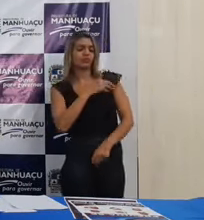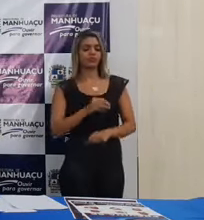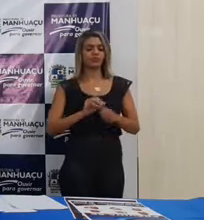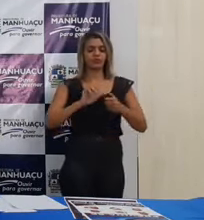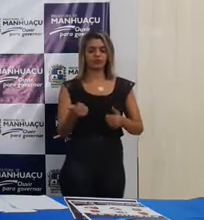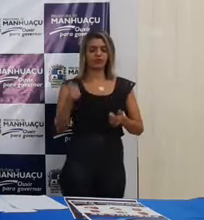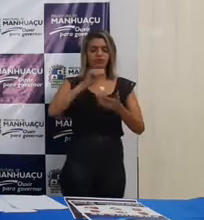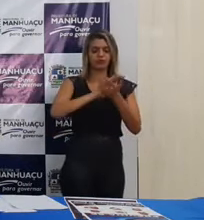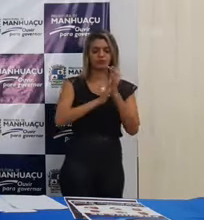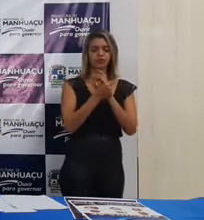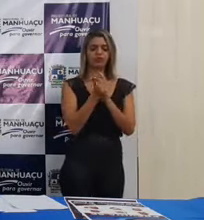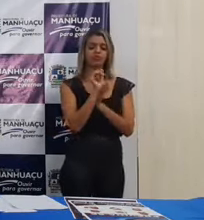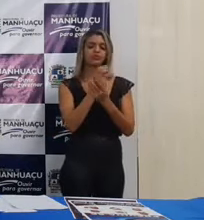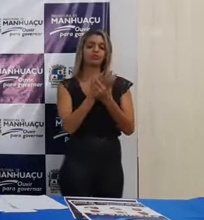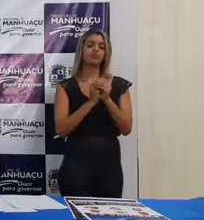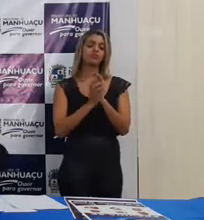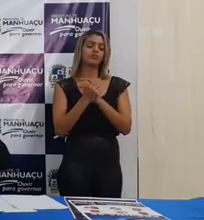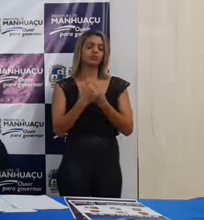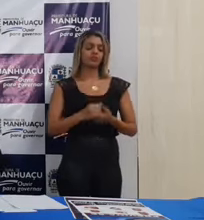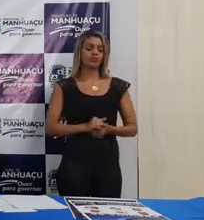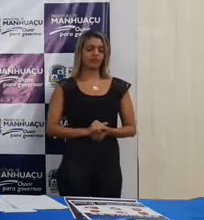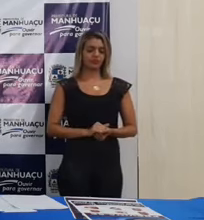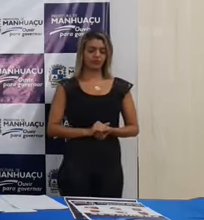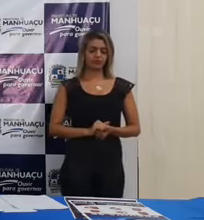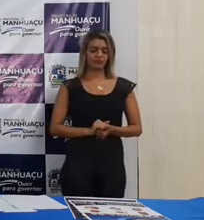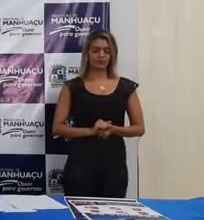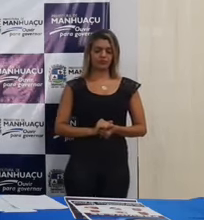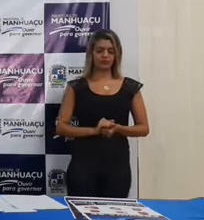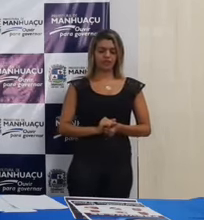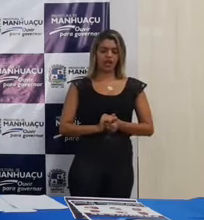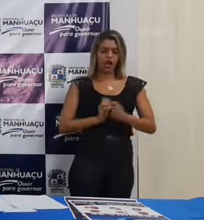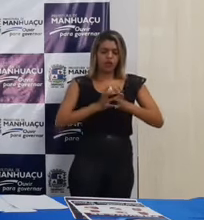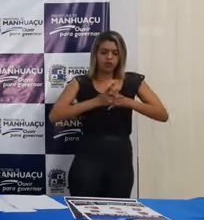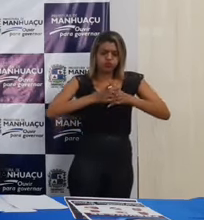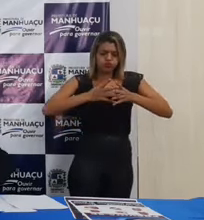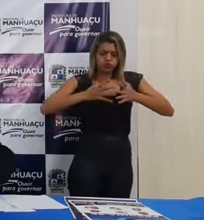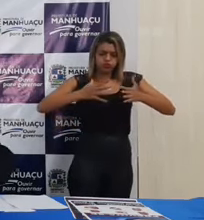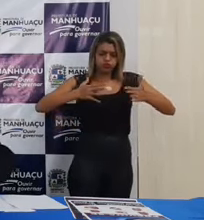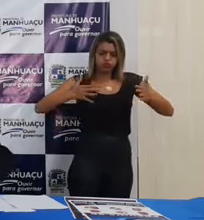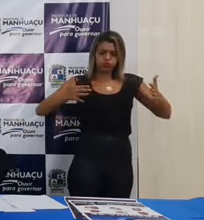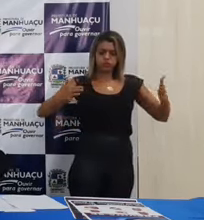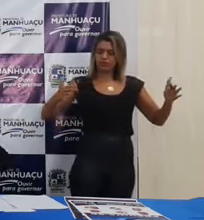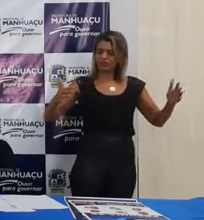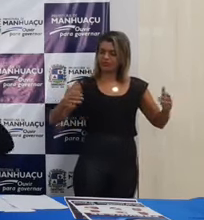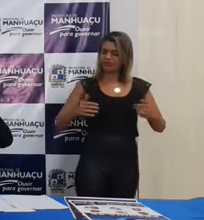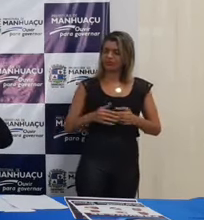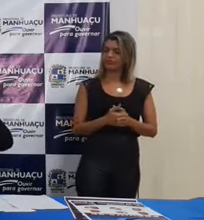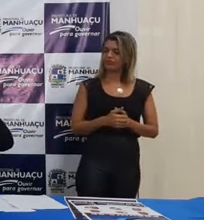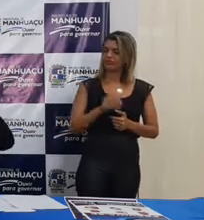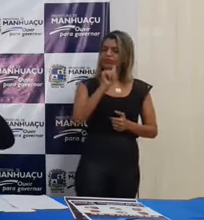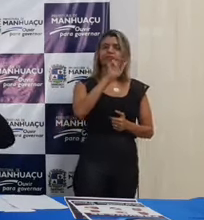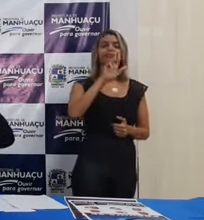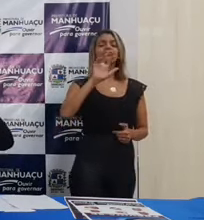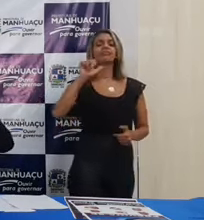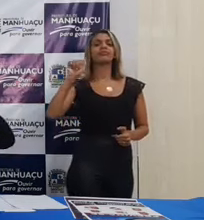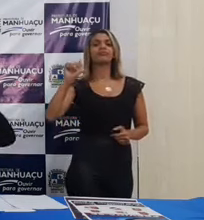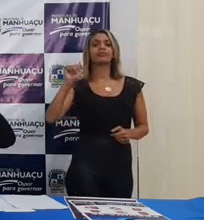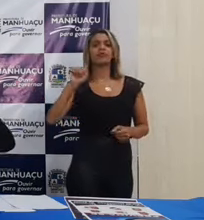procurar um atendimento municipal, que nós vamos ampliar o horário para atender essa demanda, e assinará o termo